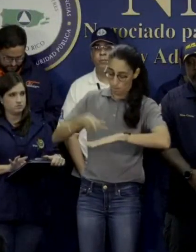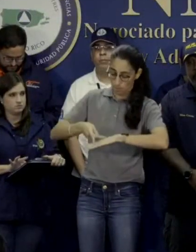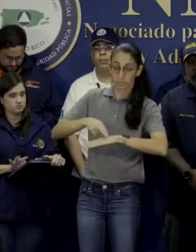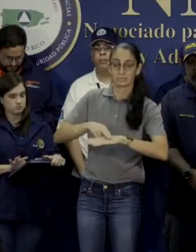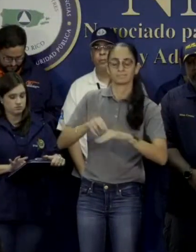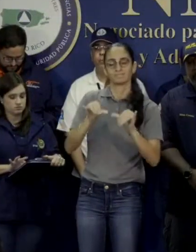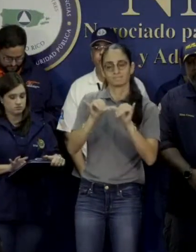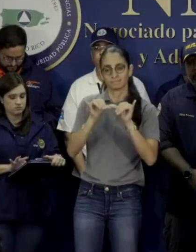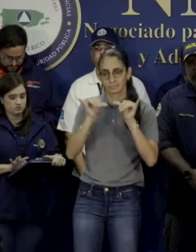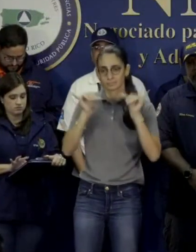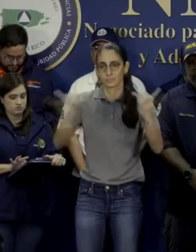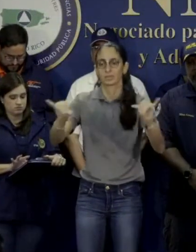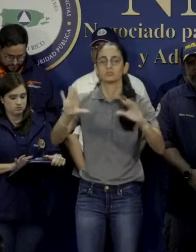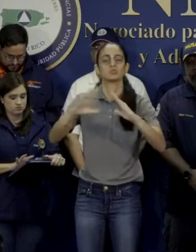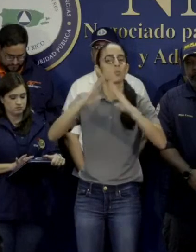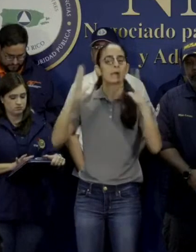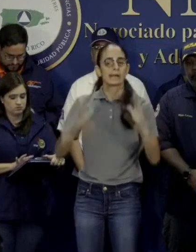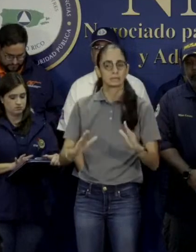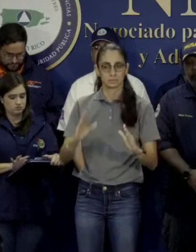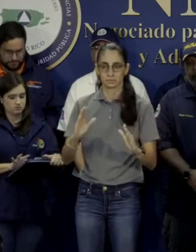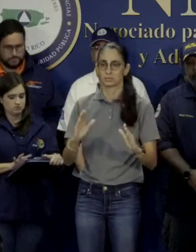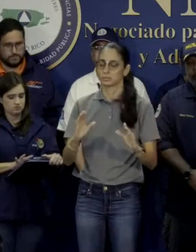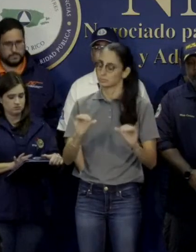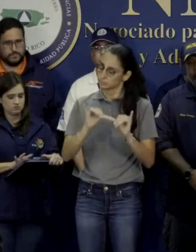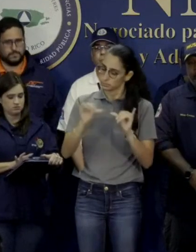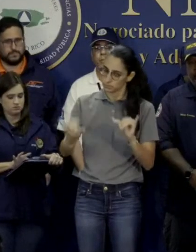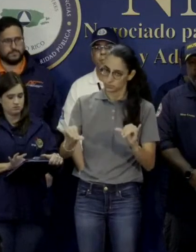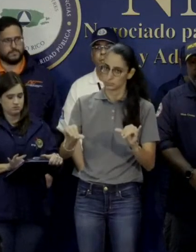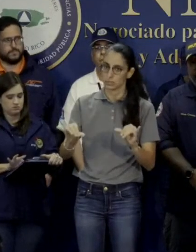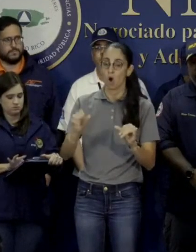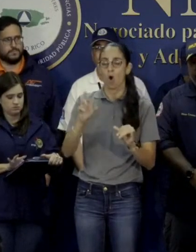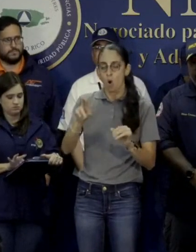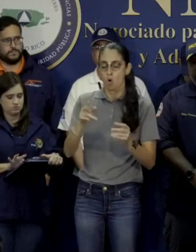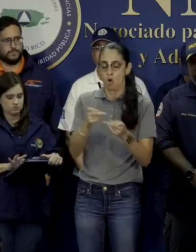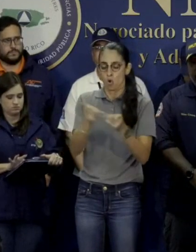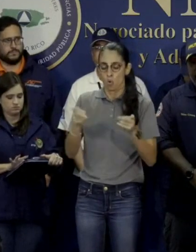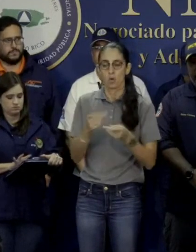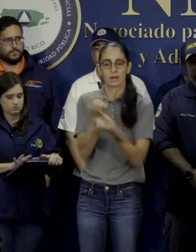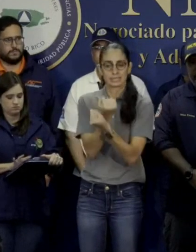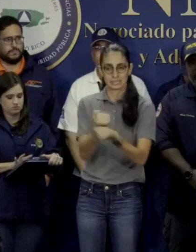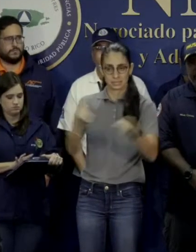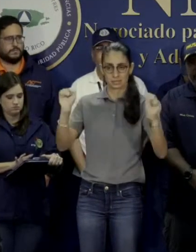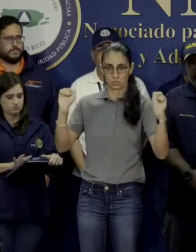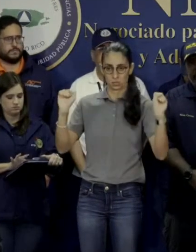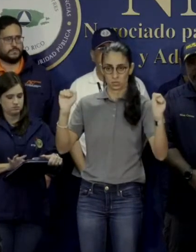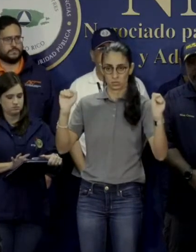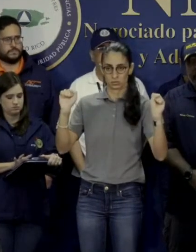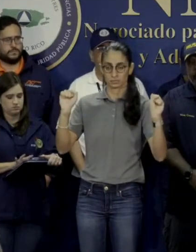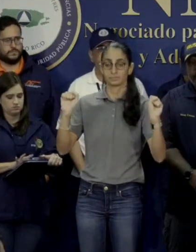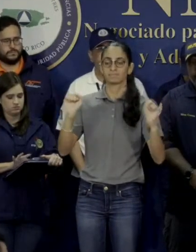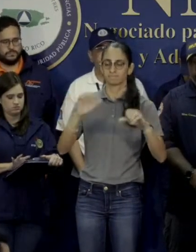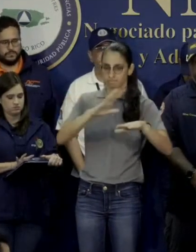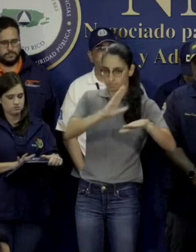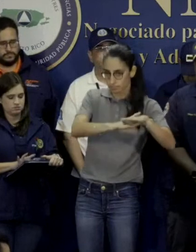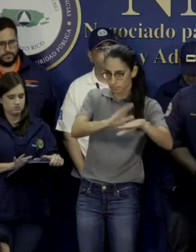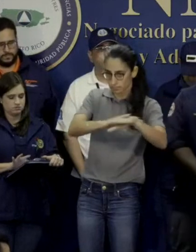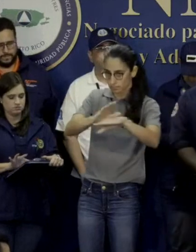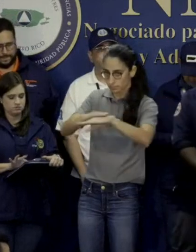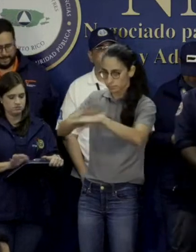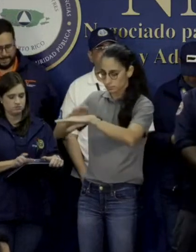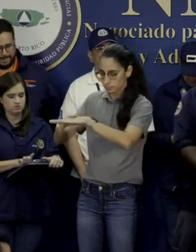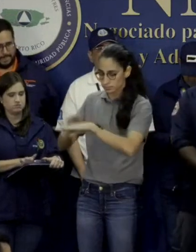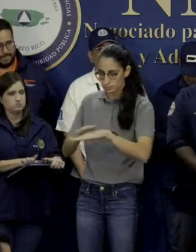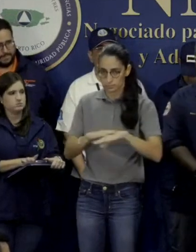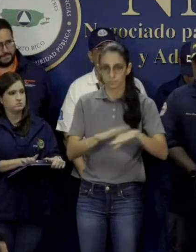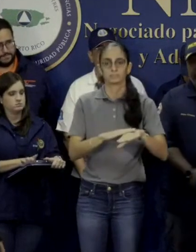deben permanecer resguardados en su hogar o en un lugar seguro. Les exhorto a todos y a todas a